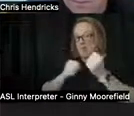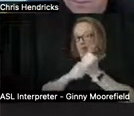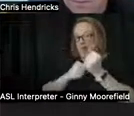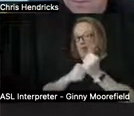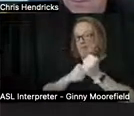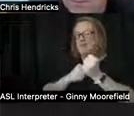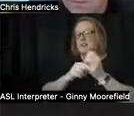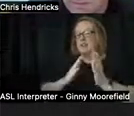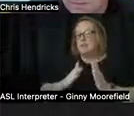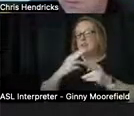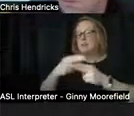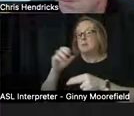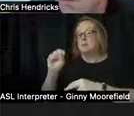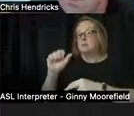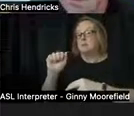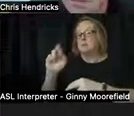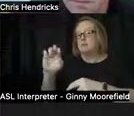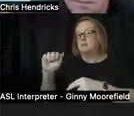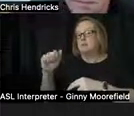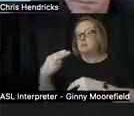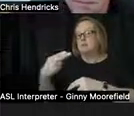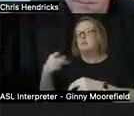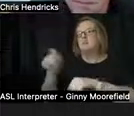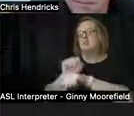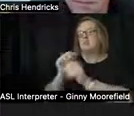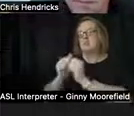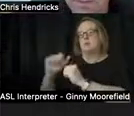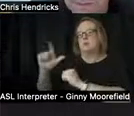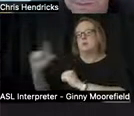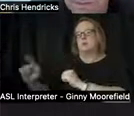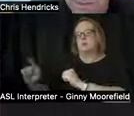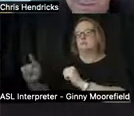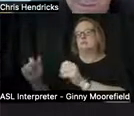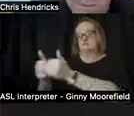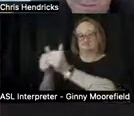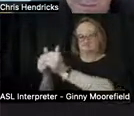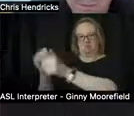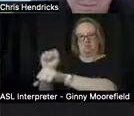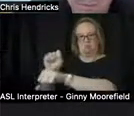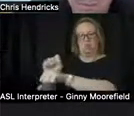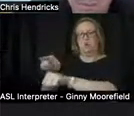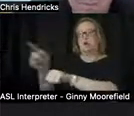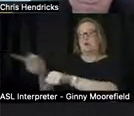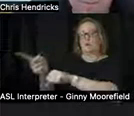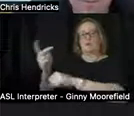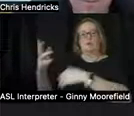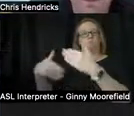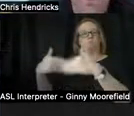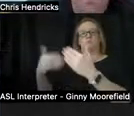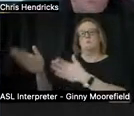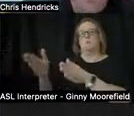una defensora sorprendente que ayuda a votar trabajos y amasar a trabajar con mi amiga juntas han preparado